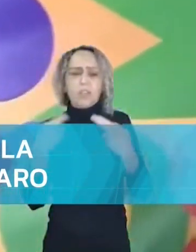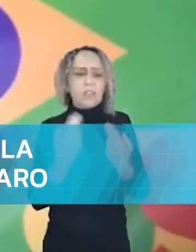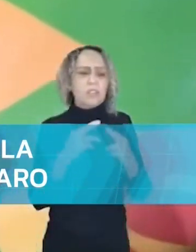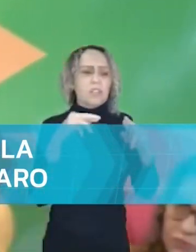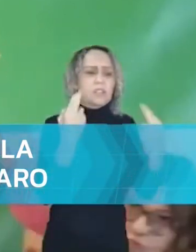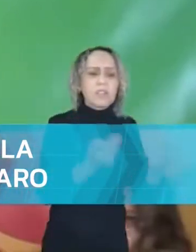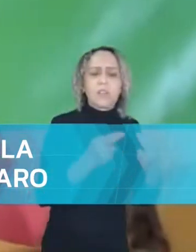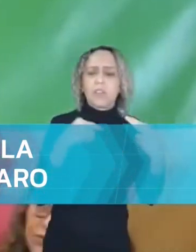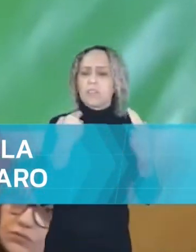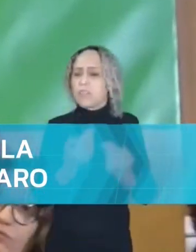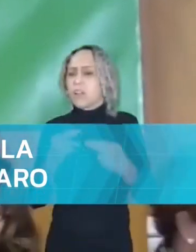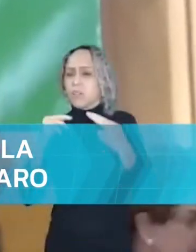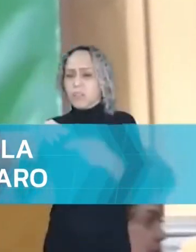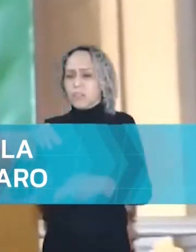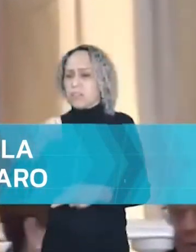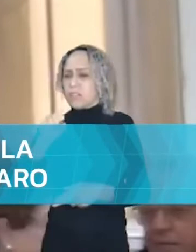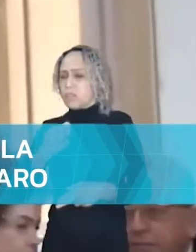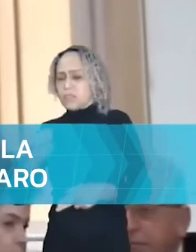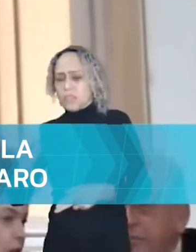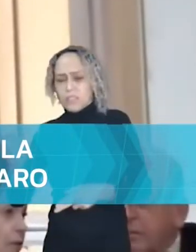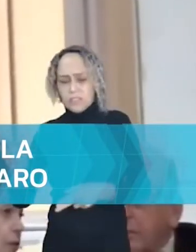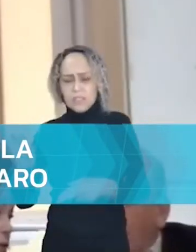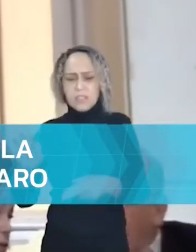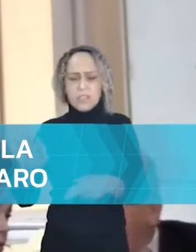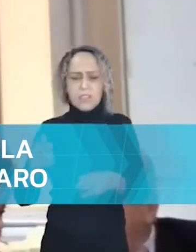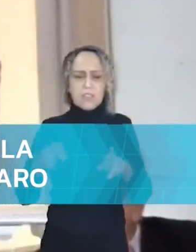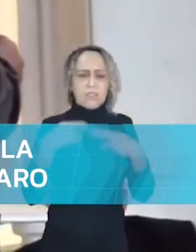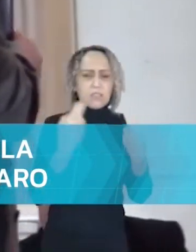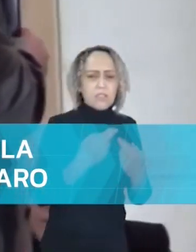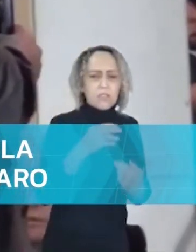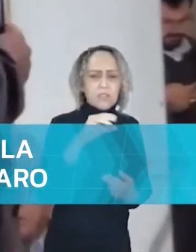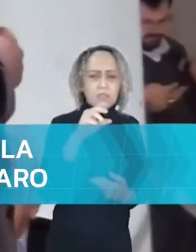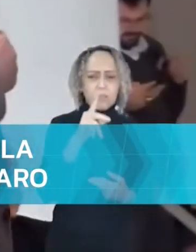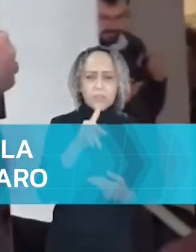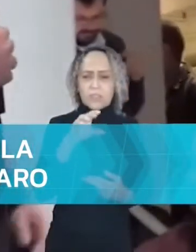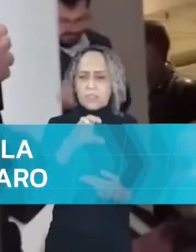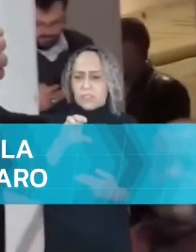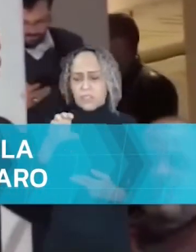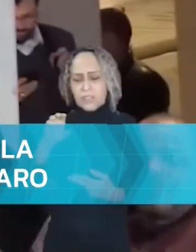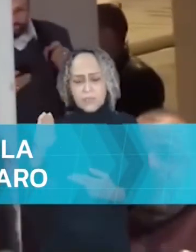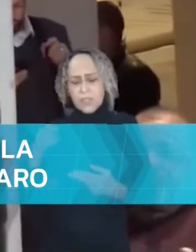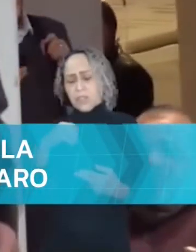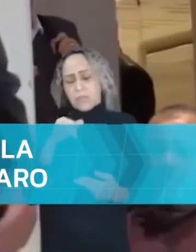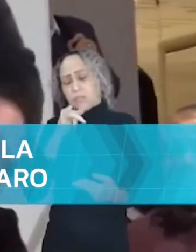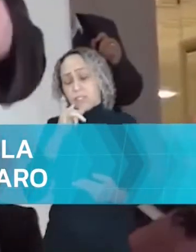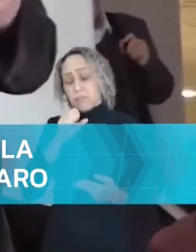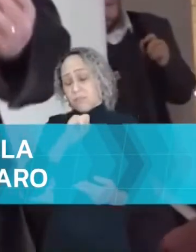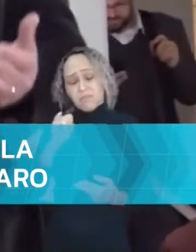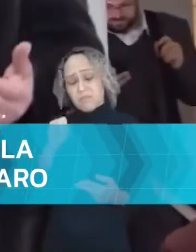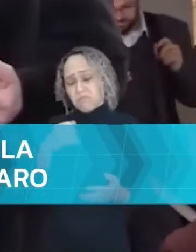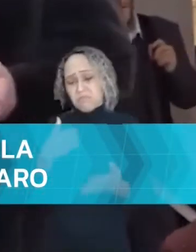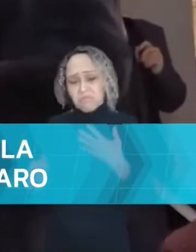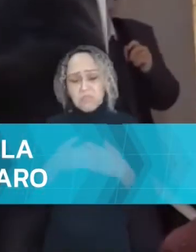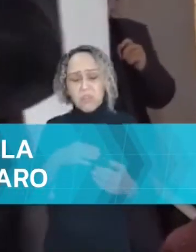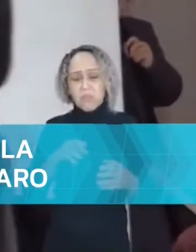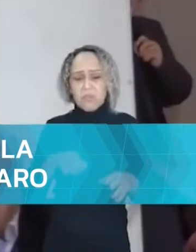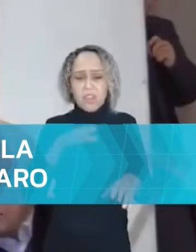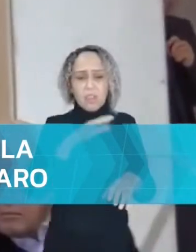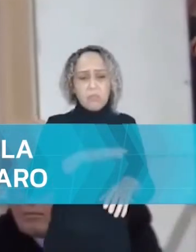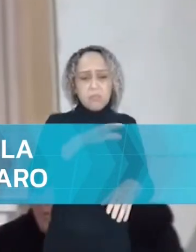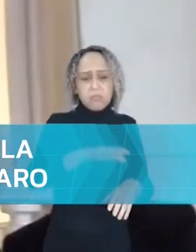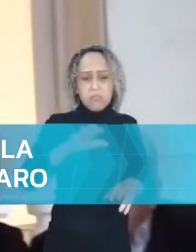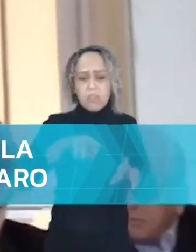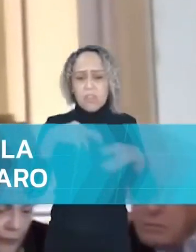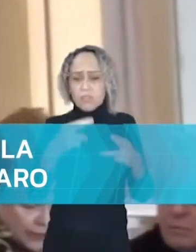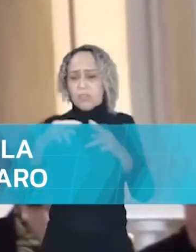em evento com profissionais e especialistas sobre educação pública em Porto Alegre na ocasião sem citar o nome do presidente